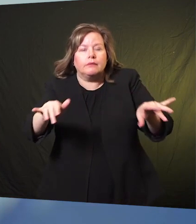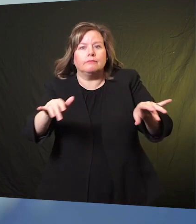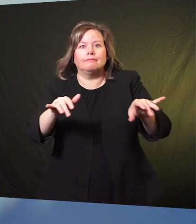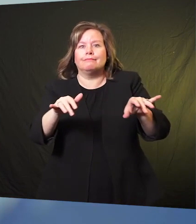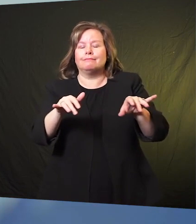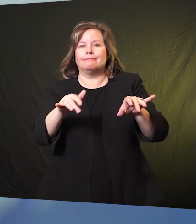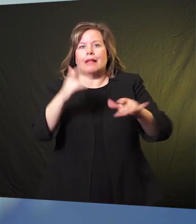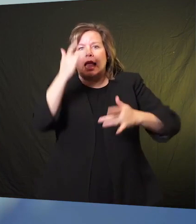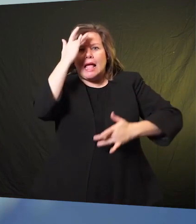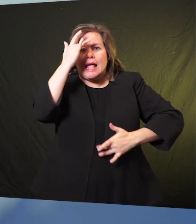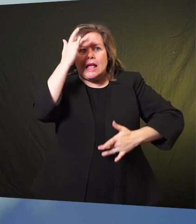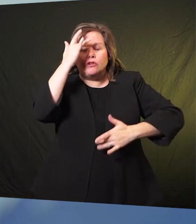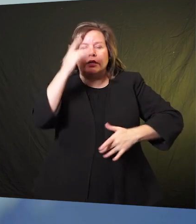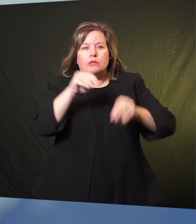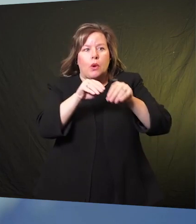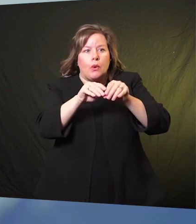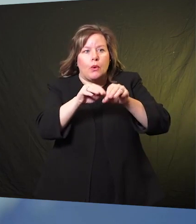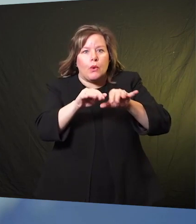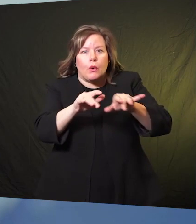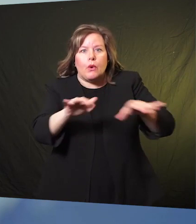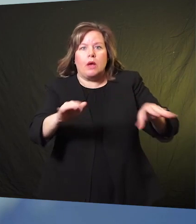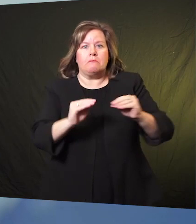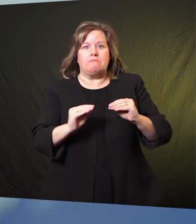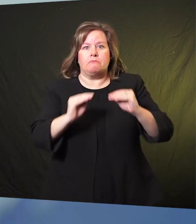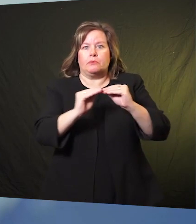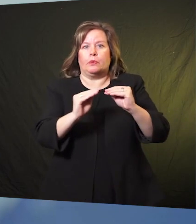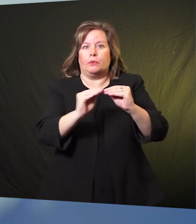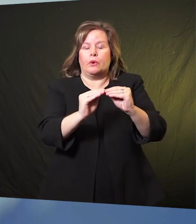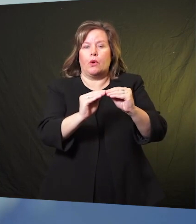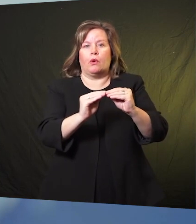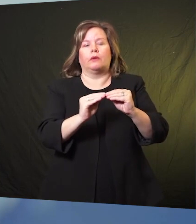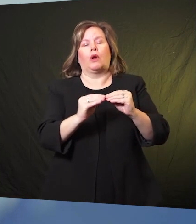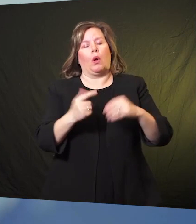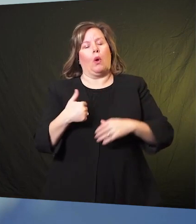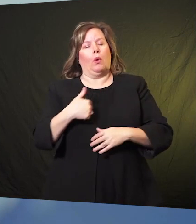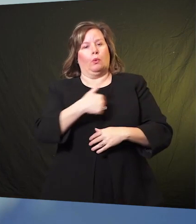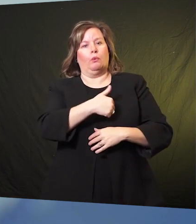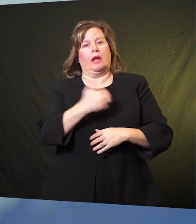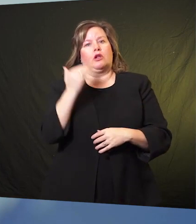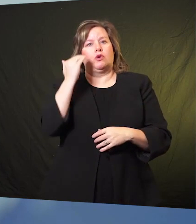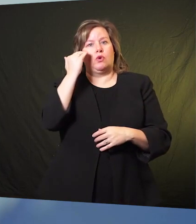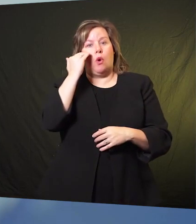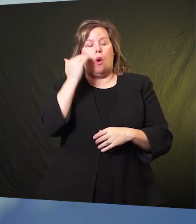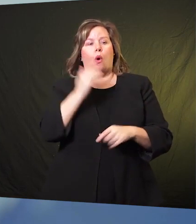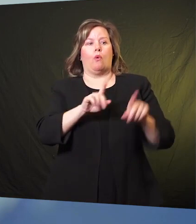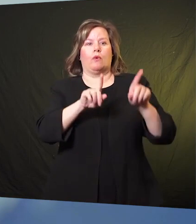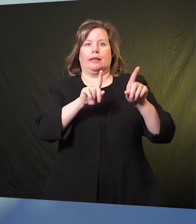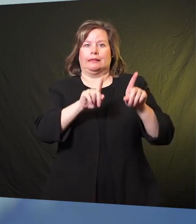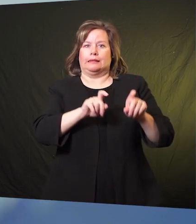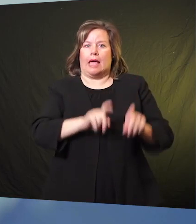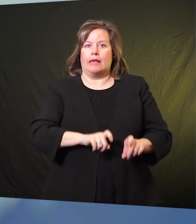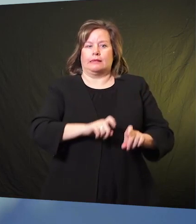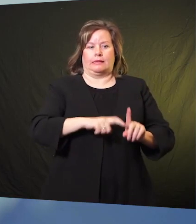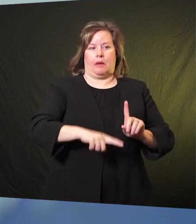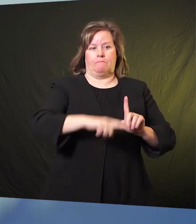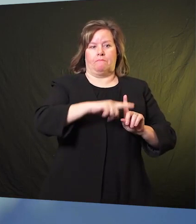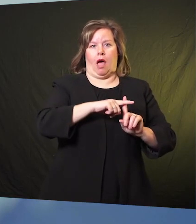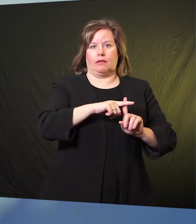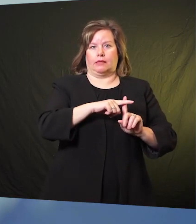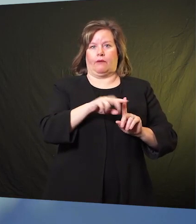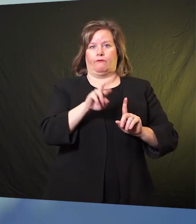positividad de las pruebas que es el porcentaje de pruebas que dan positivo aumentaba